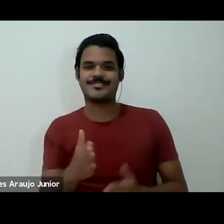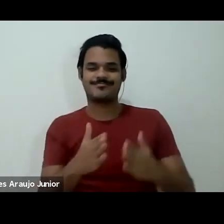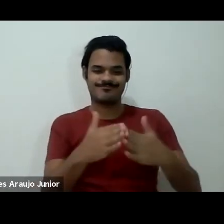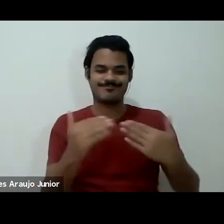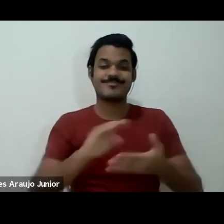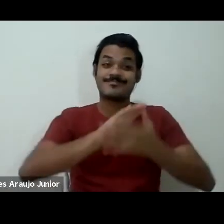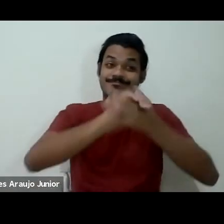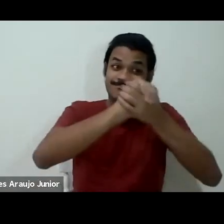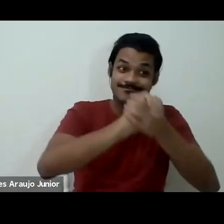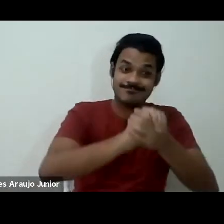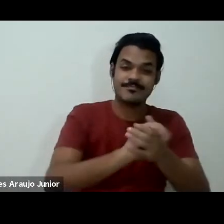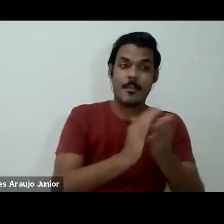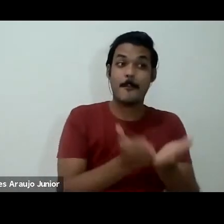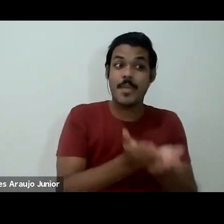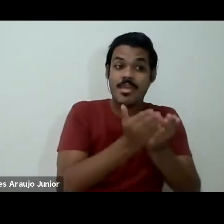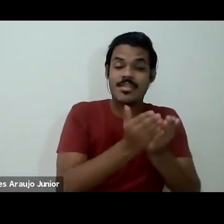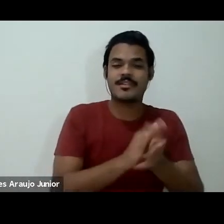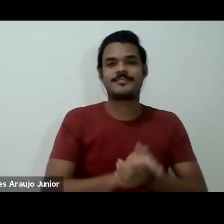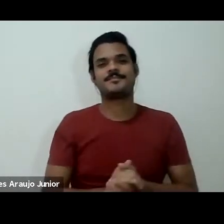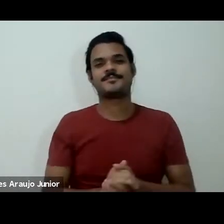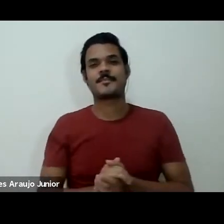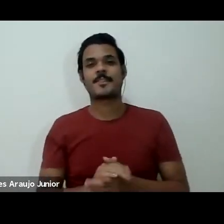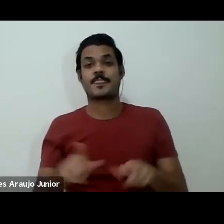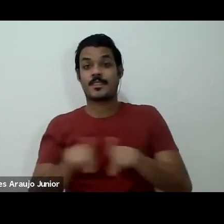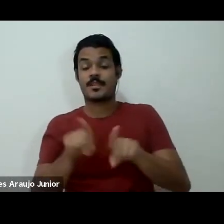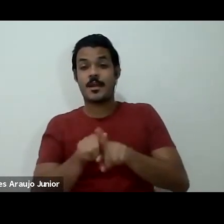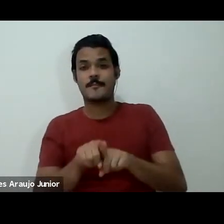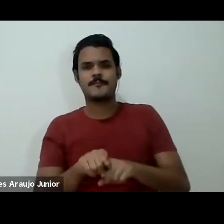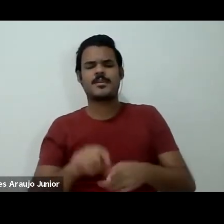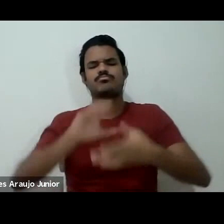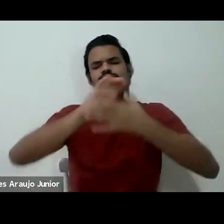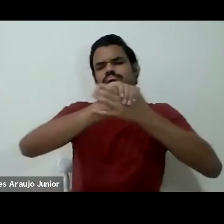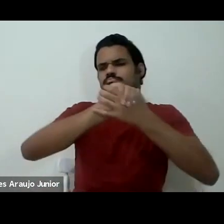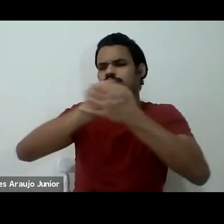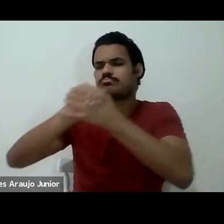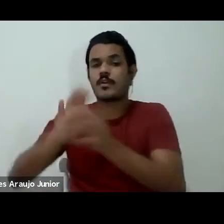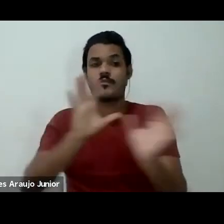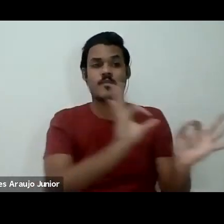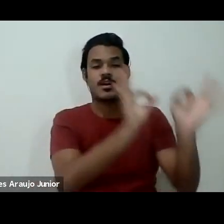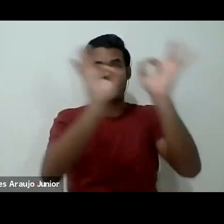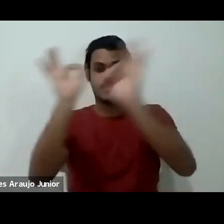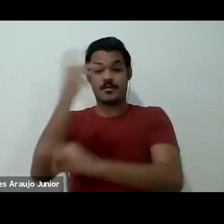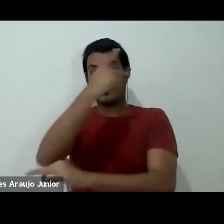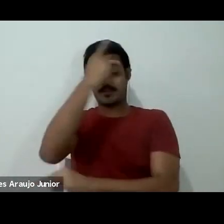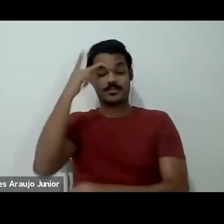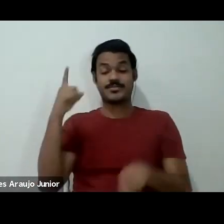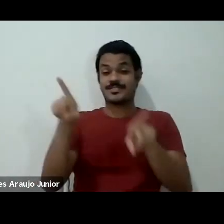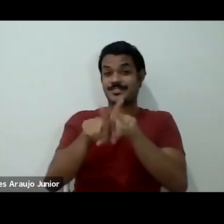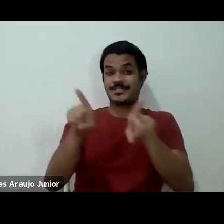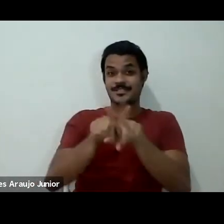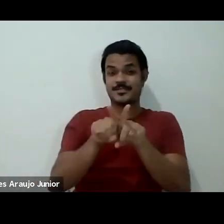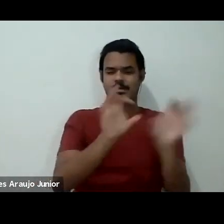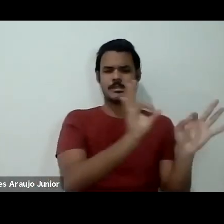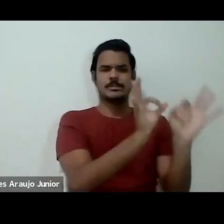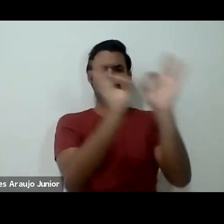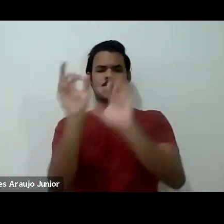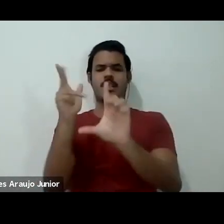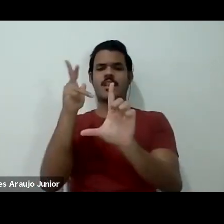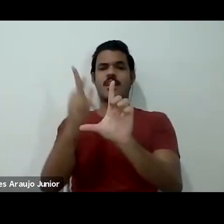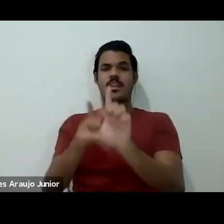Cumprimento e agradeço ao público que aqui nos acompanha ao vivo e também aos que vierem assistir essa live